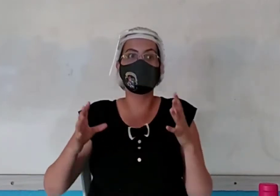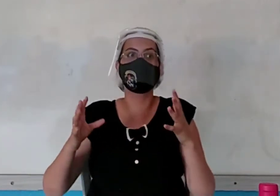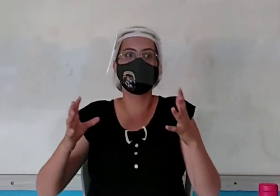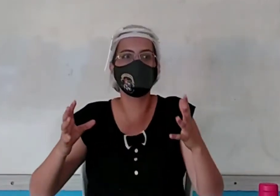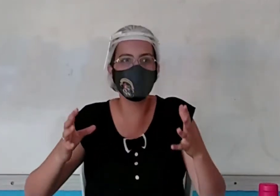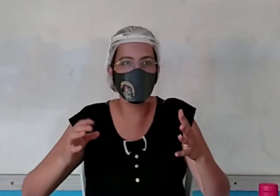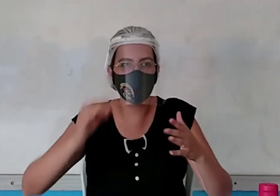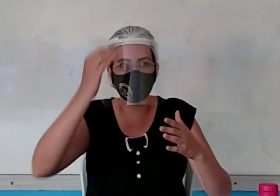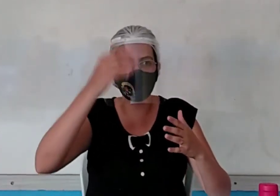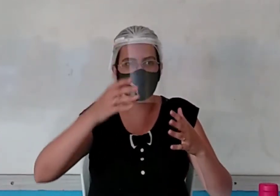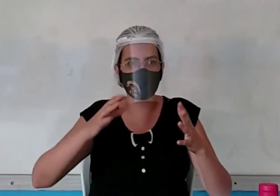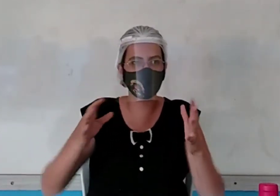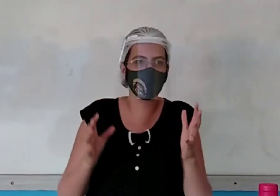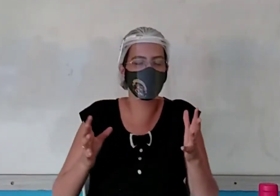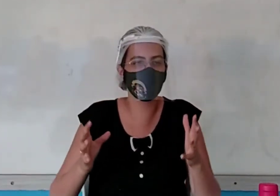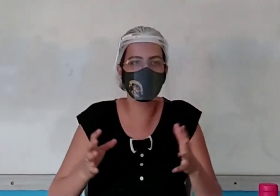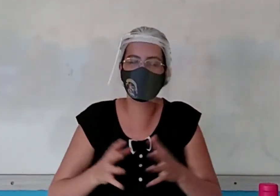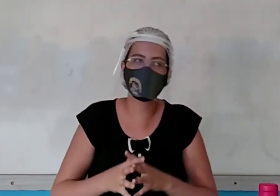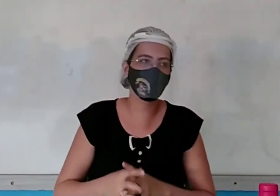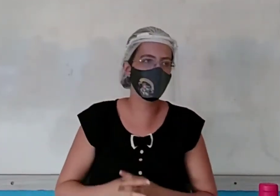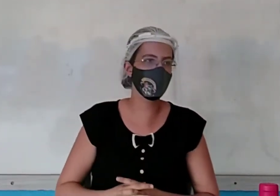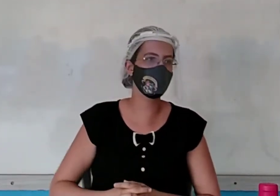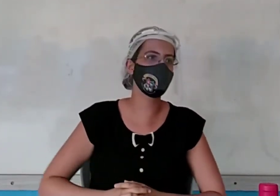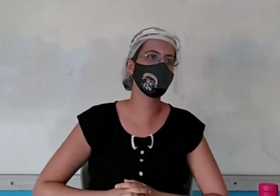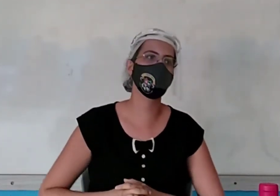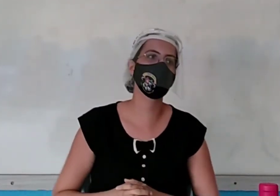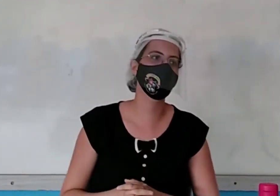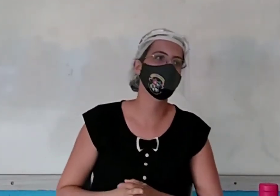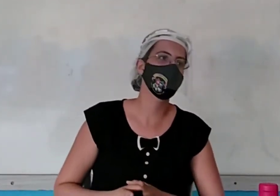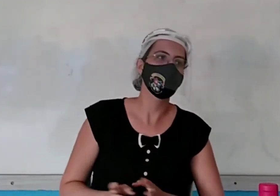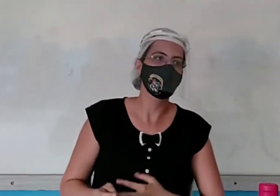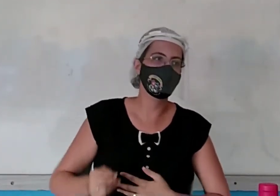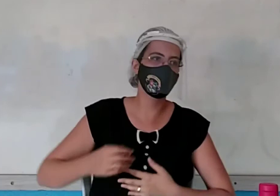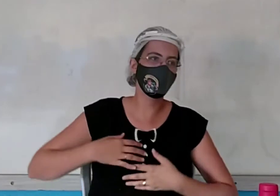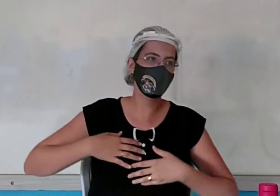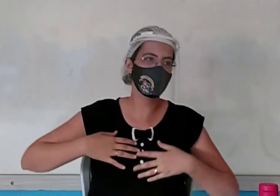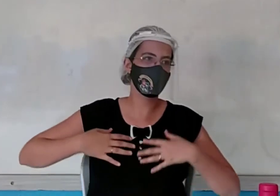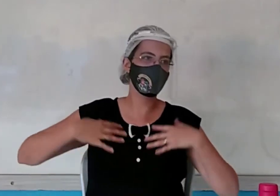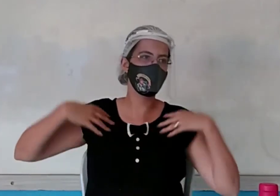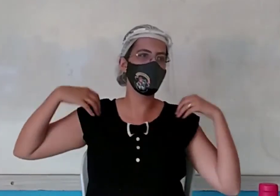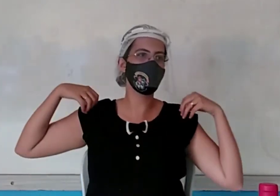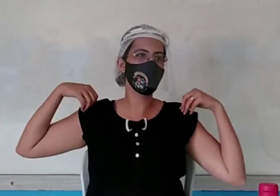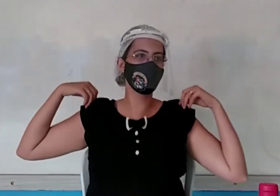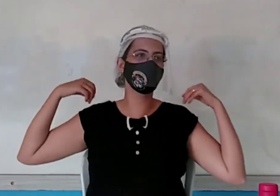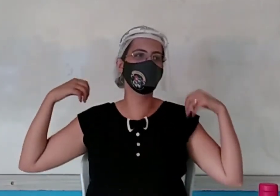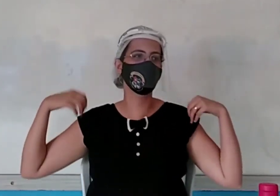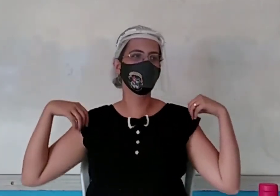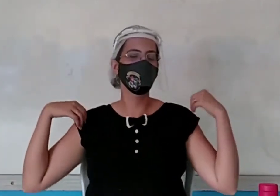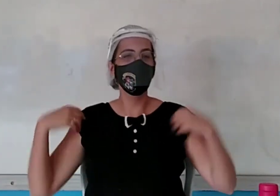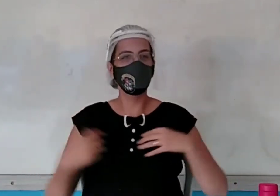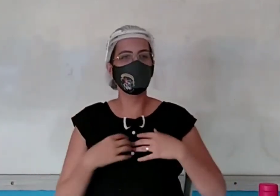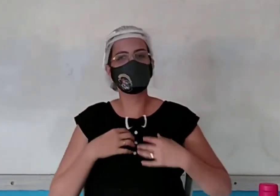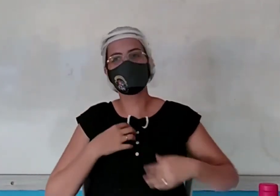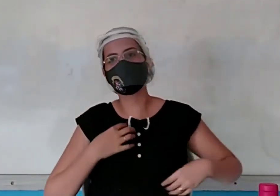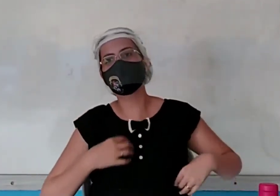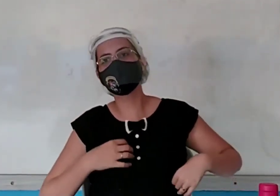em cima de mim, vidro, assim, no do outro. disse, eu morri aqui. Senhor, você da minha alma. Ela é tua.